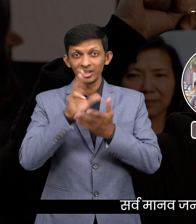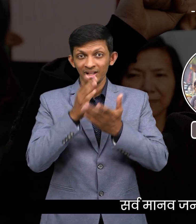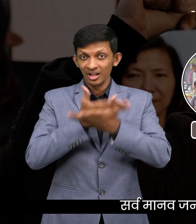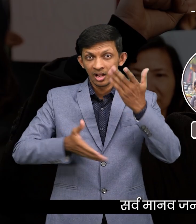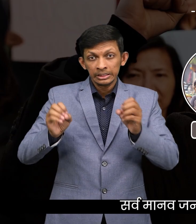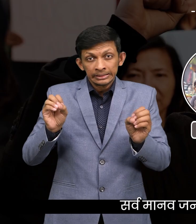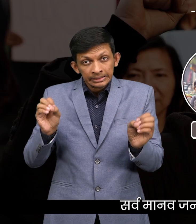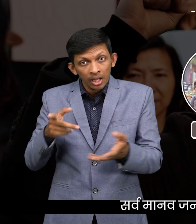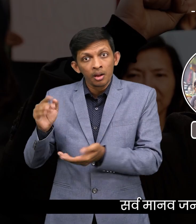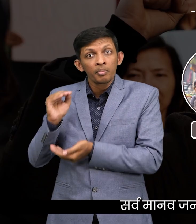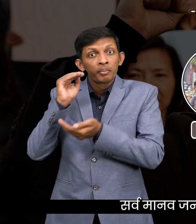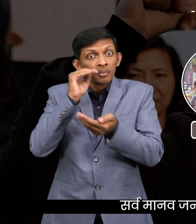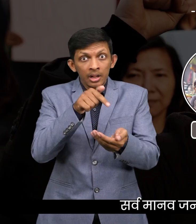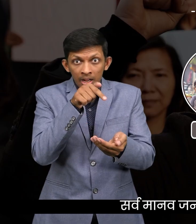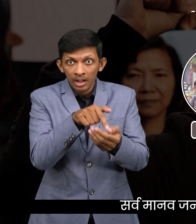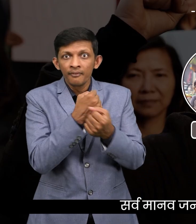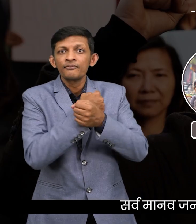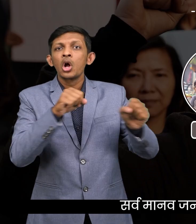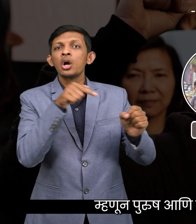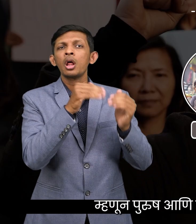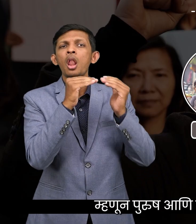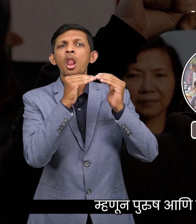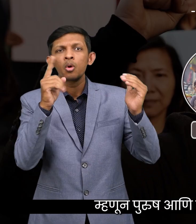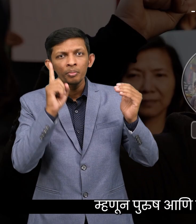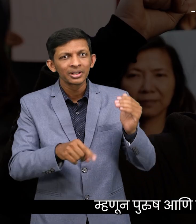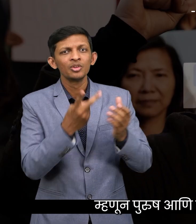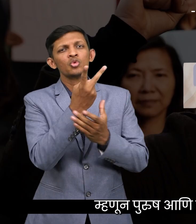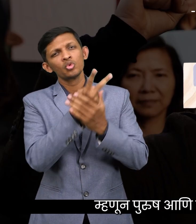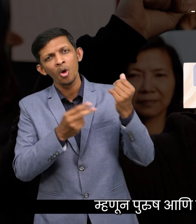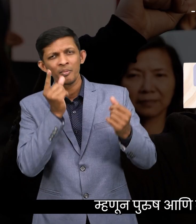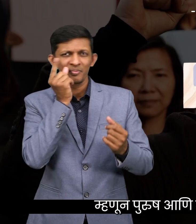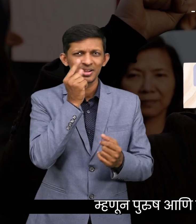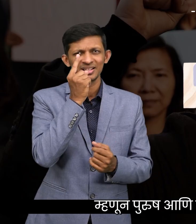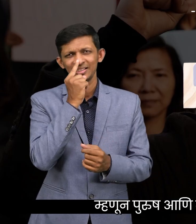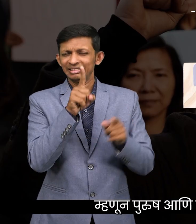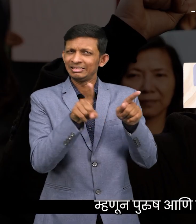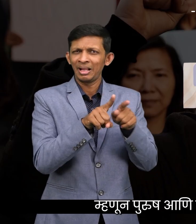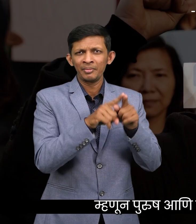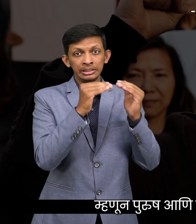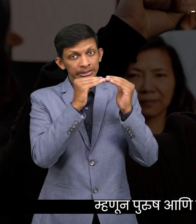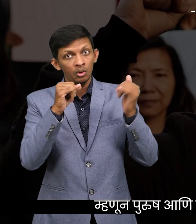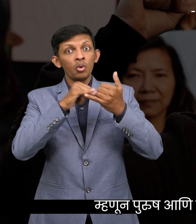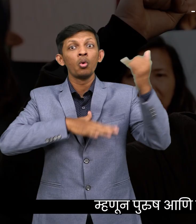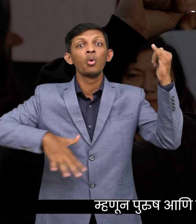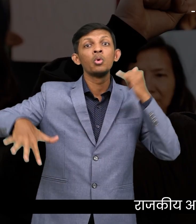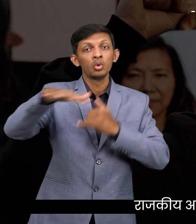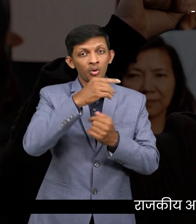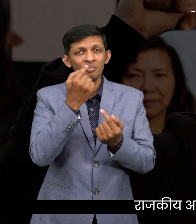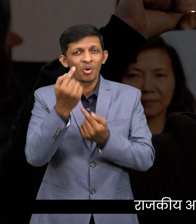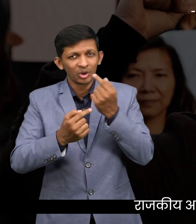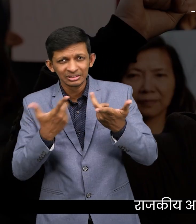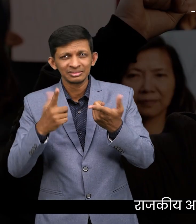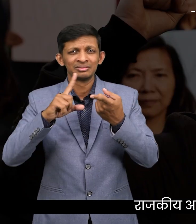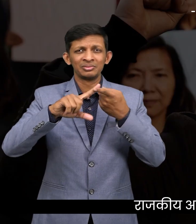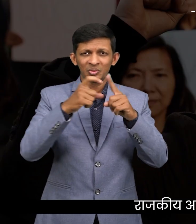सर्व मानव जन्मतः स्वतंत्र आणि समान आहेत, म्हणून पुरुष आणि महिला दोघांनाही समान सामाजिक,